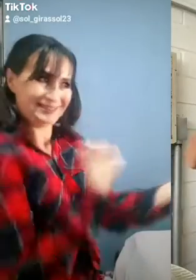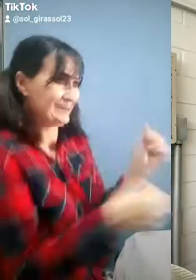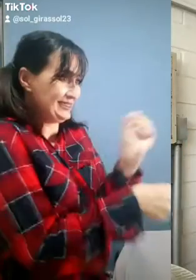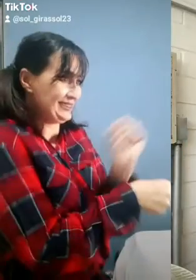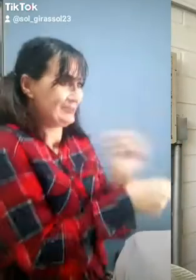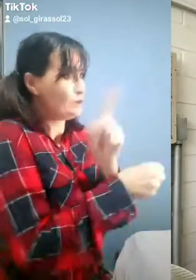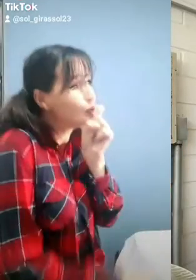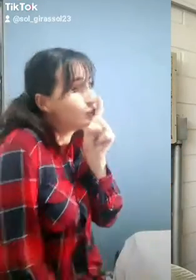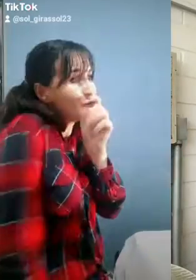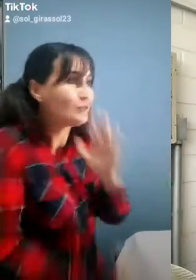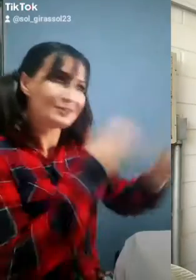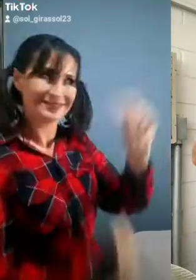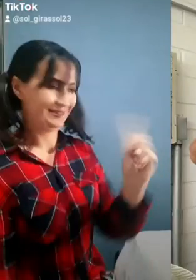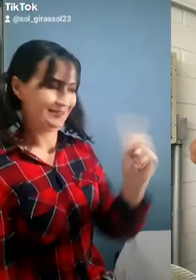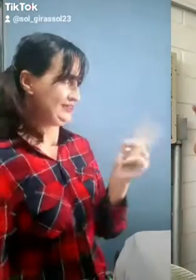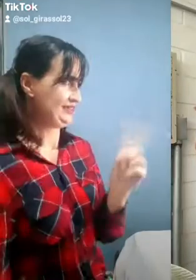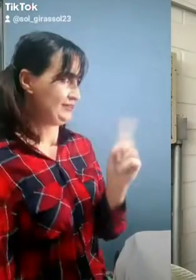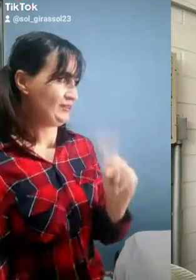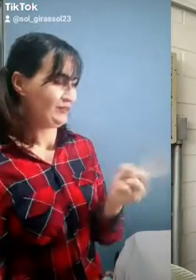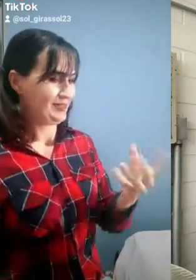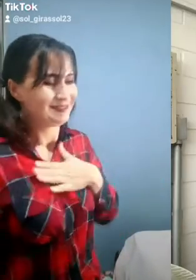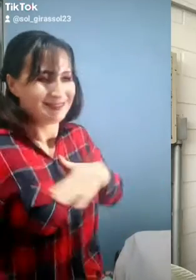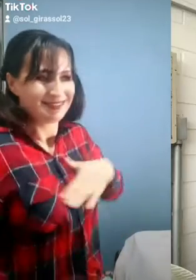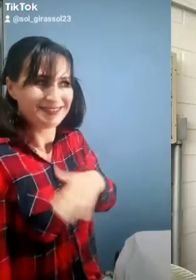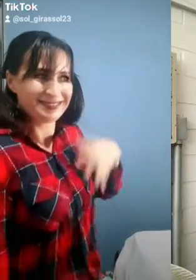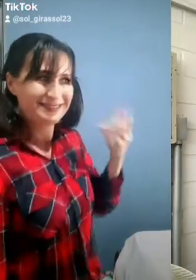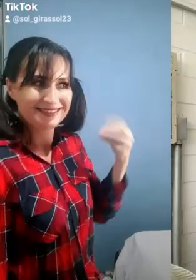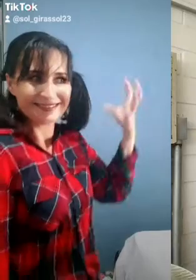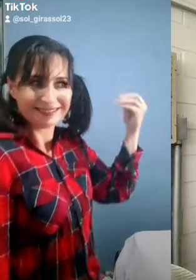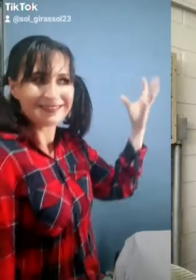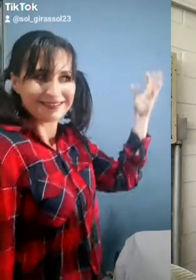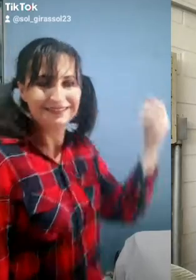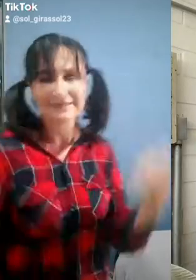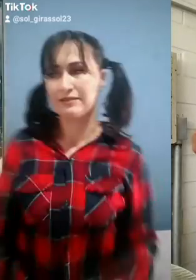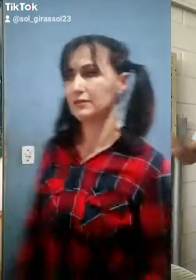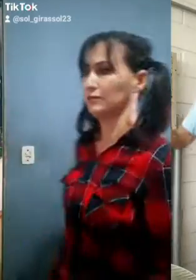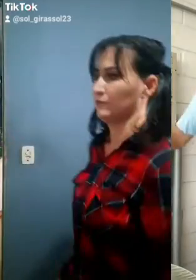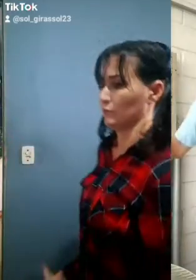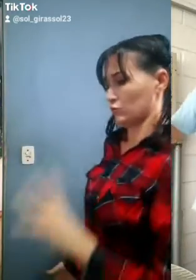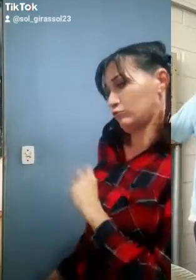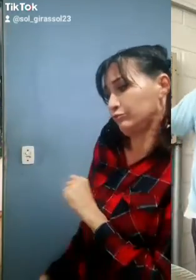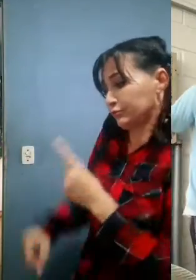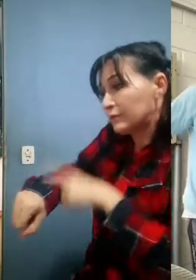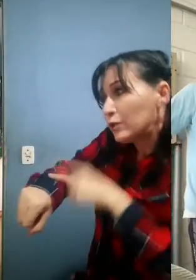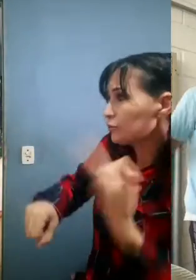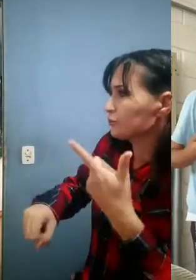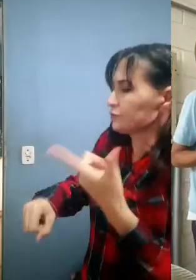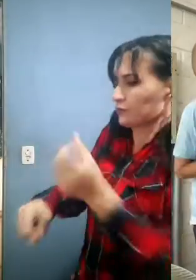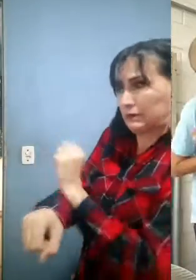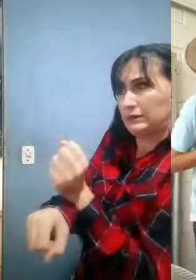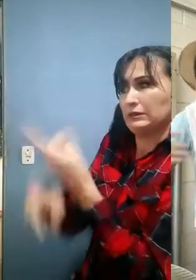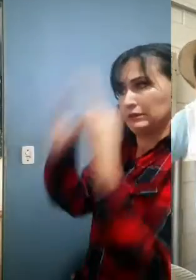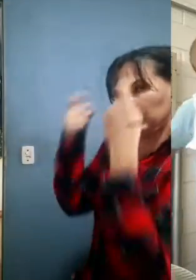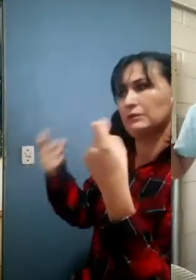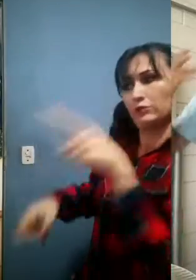Não me ensina a dirigir, garanto não vou fugir, eu gosto de viajar. Meu amor,